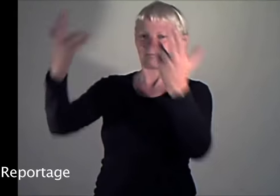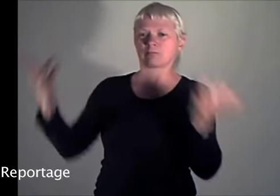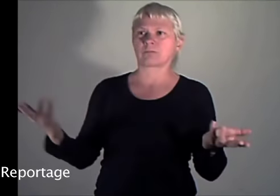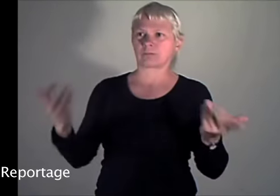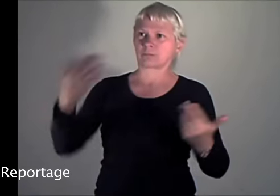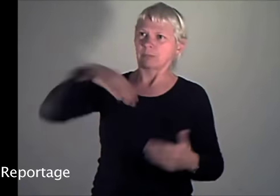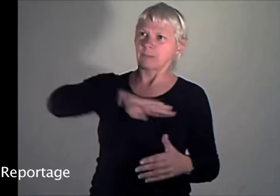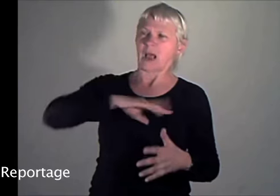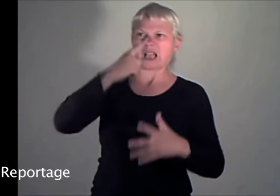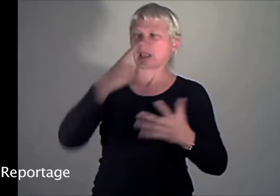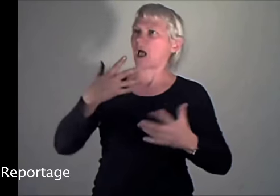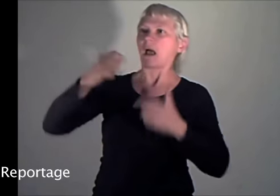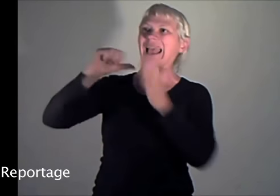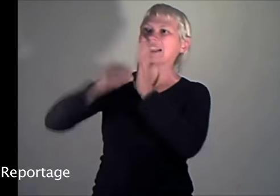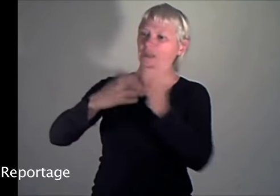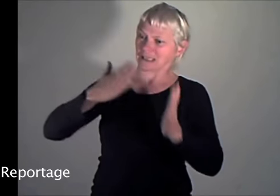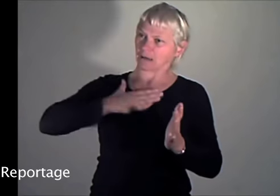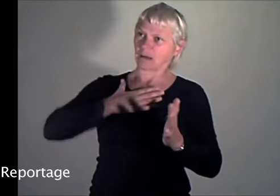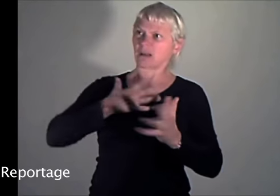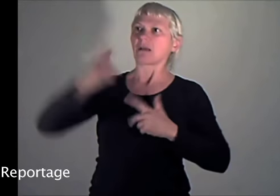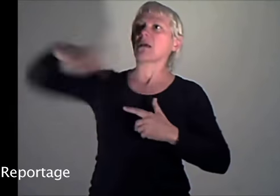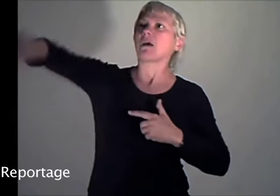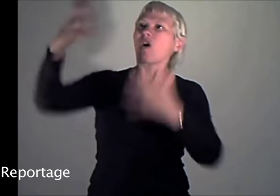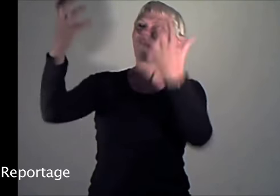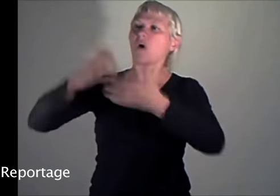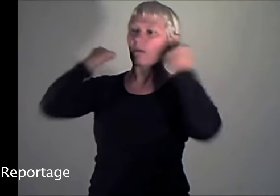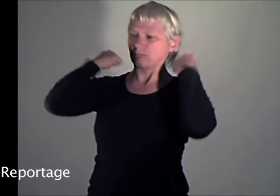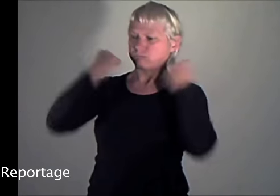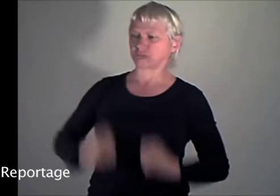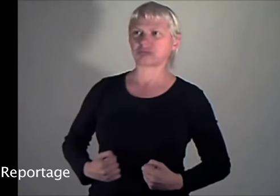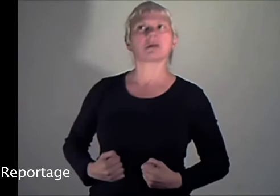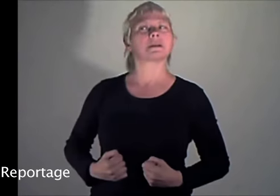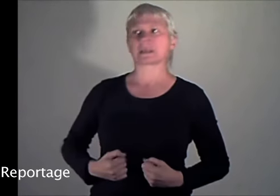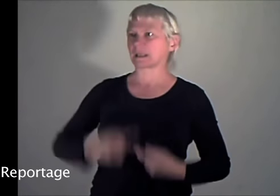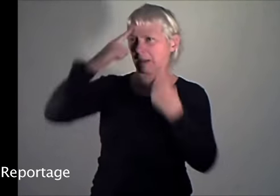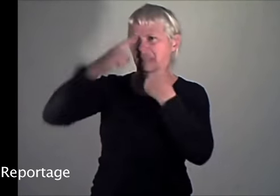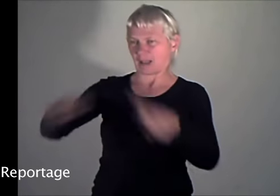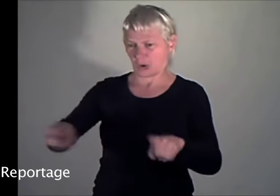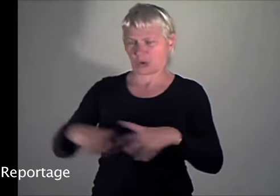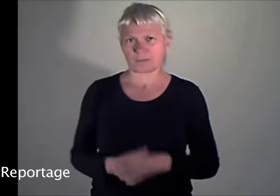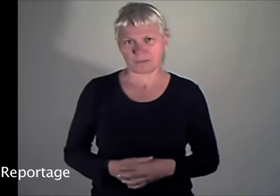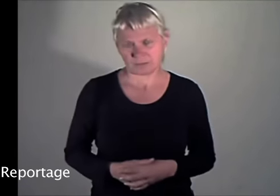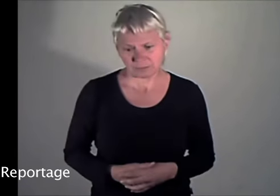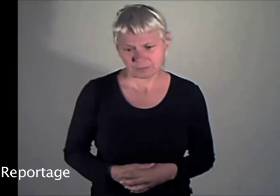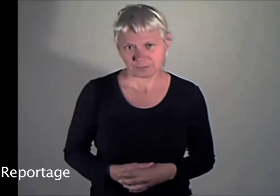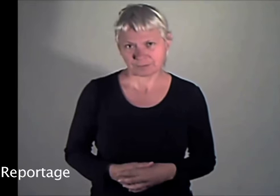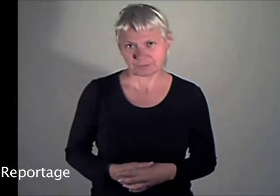pour la majorité des personnes sourdes, on a vécu des situations où on était un peu dans la confusion de qui on est en